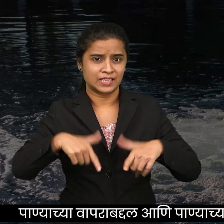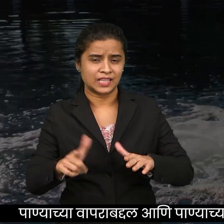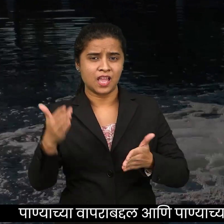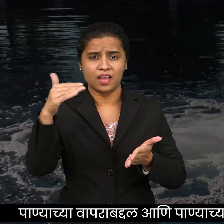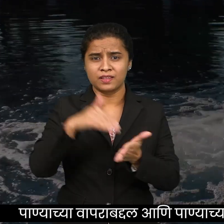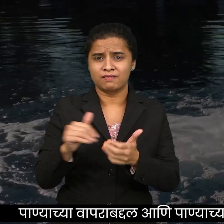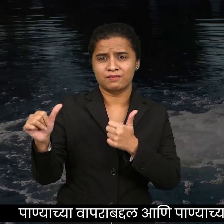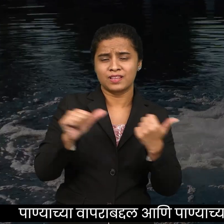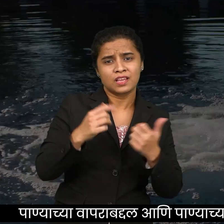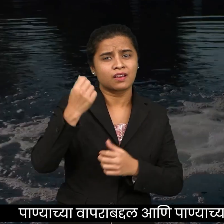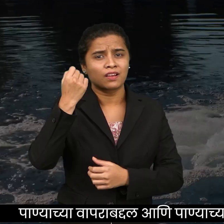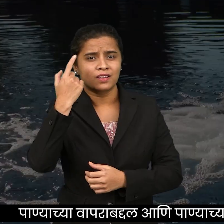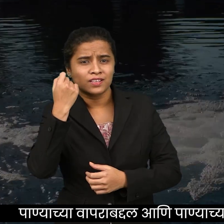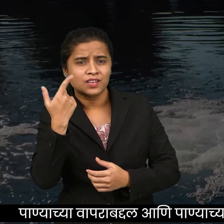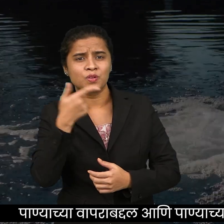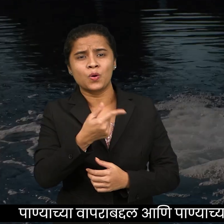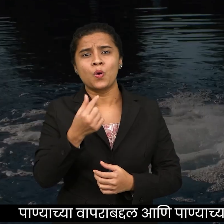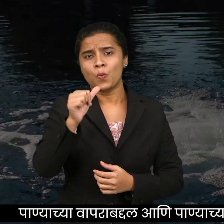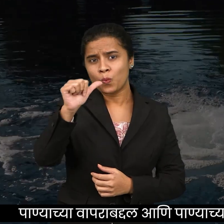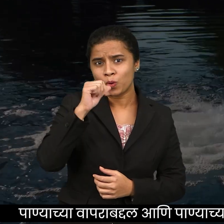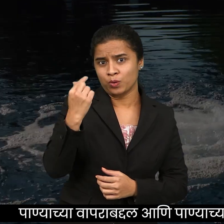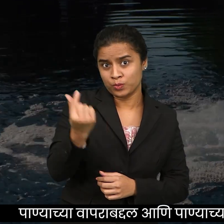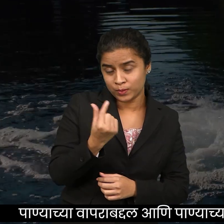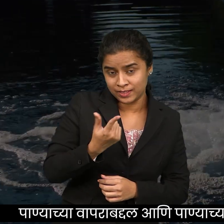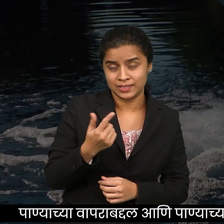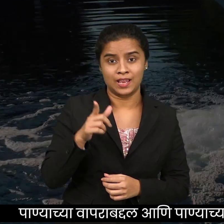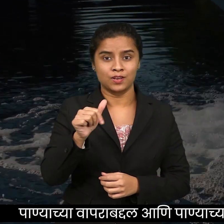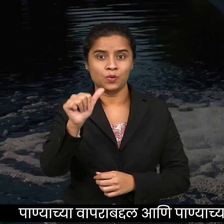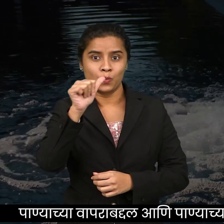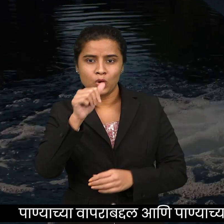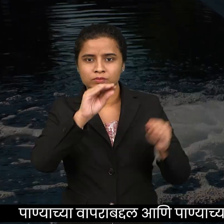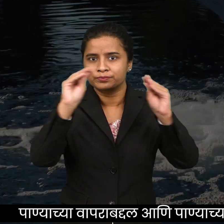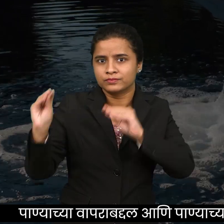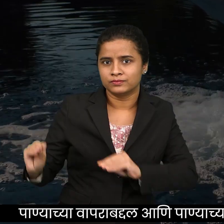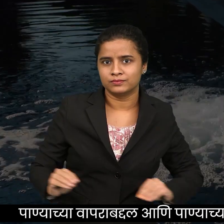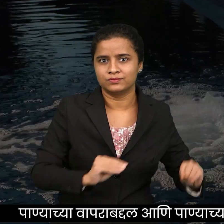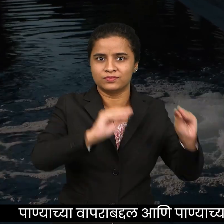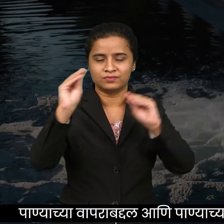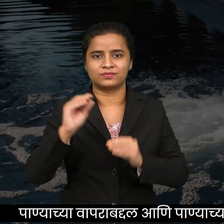पाण्याच्या वापराबद्दल आणि पाण्याच्या चक्राबद्दलची आपली समज पुन्हा एकदा पाहूया.